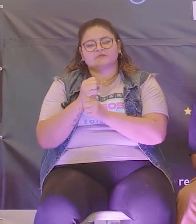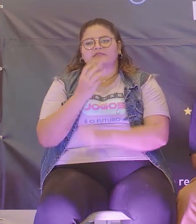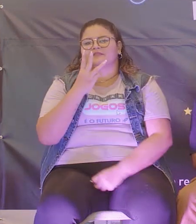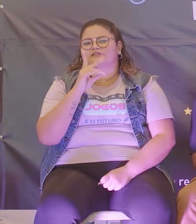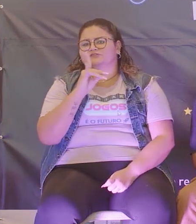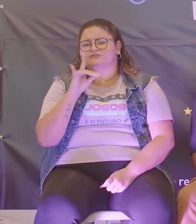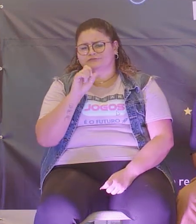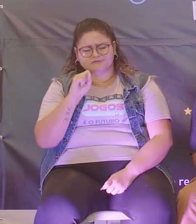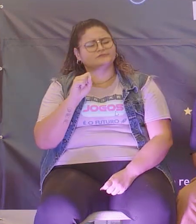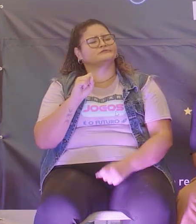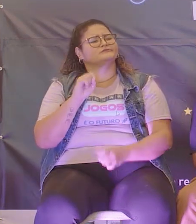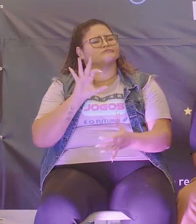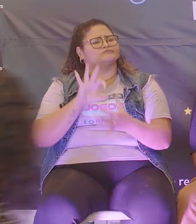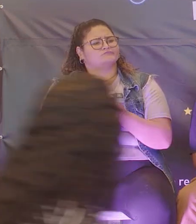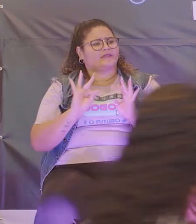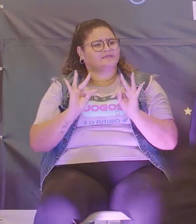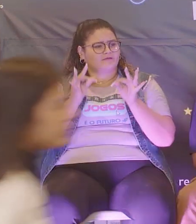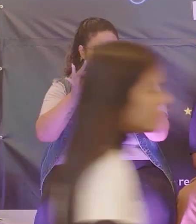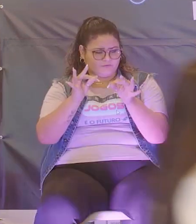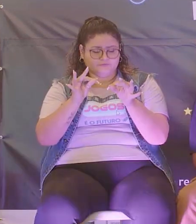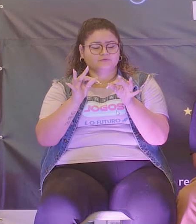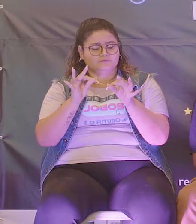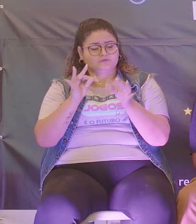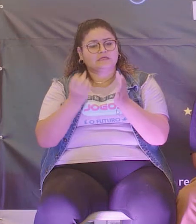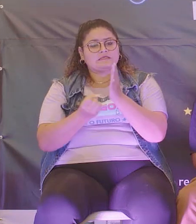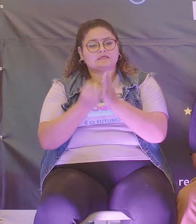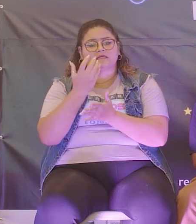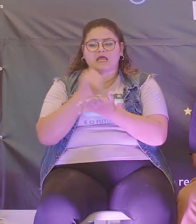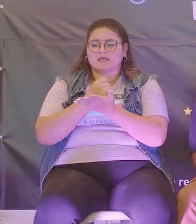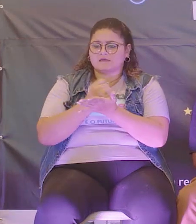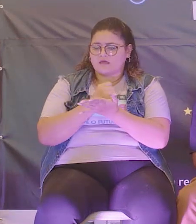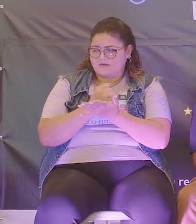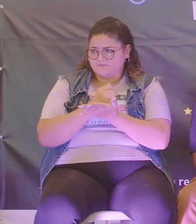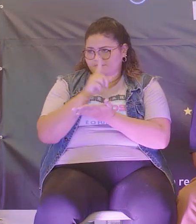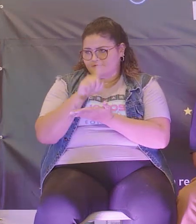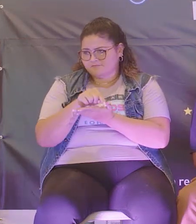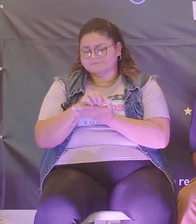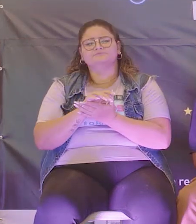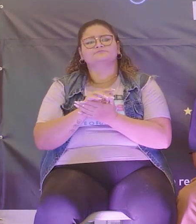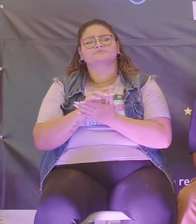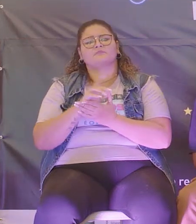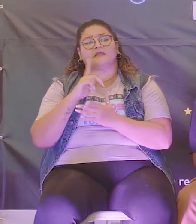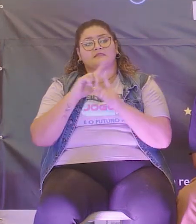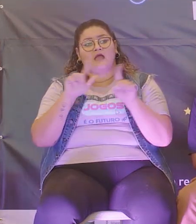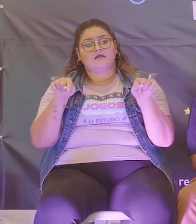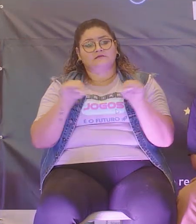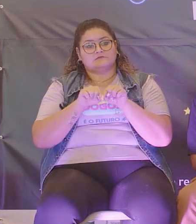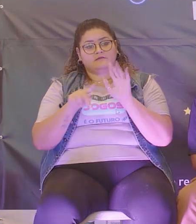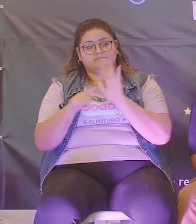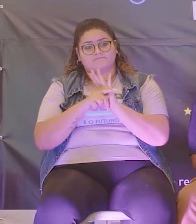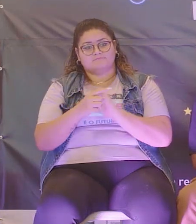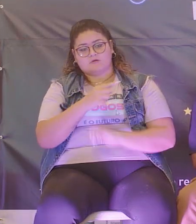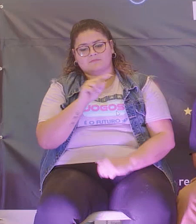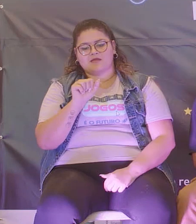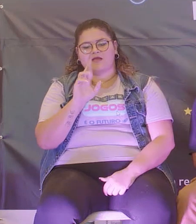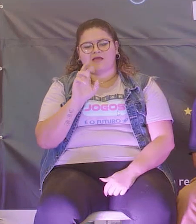eles relacionados à tecnologia, a criar games, né? Então nós temos nossa arena lá, em frente às Casas de Bahia,